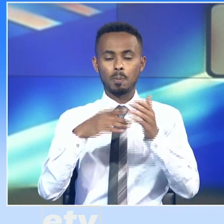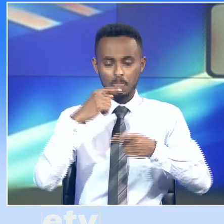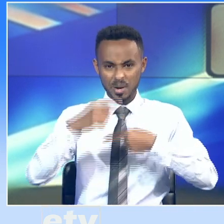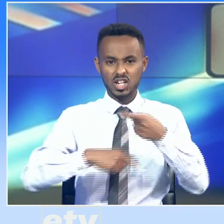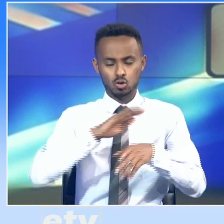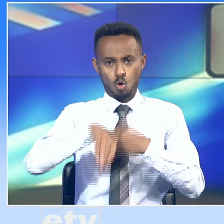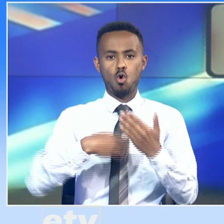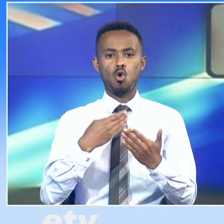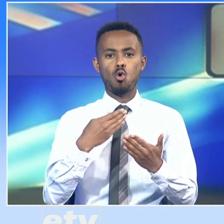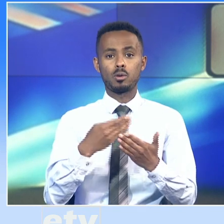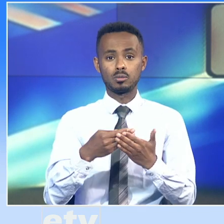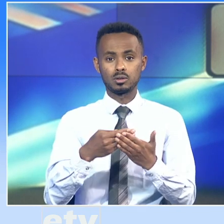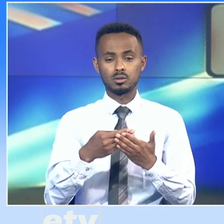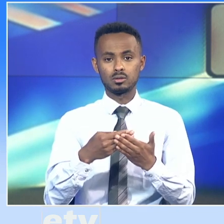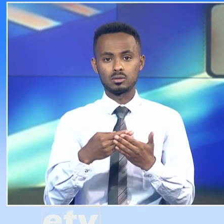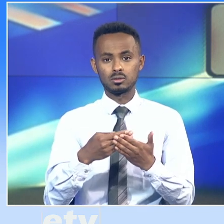በሂደት ሁሉንም